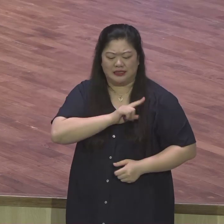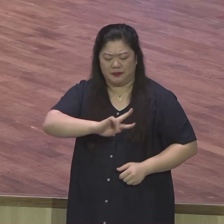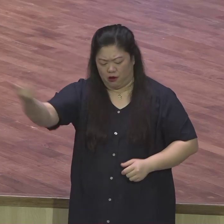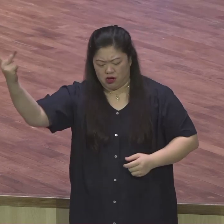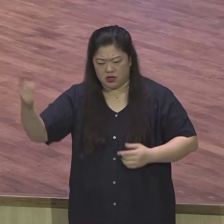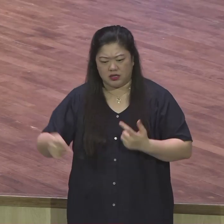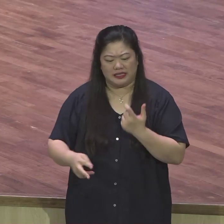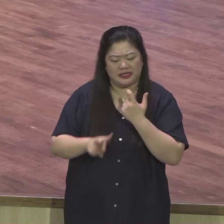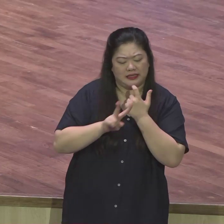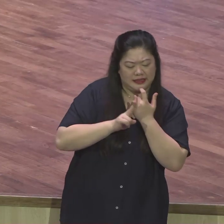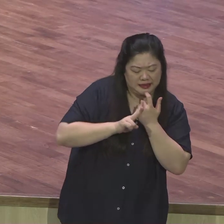성경은요.